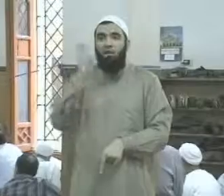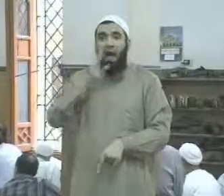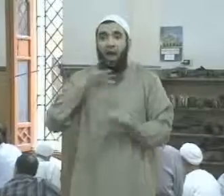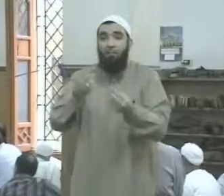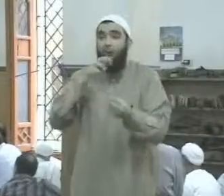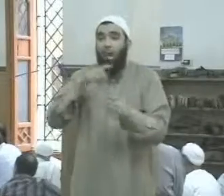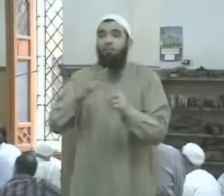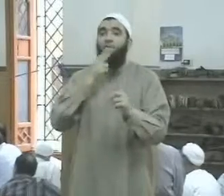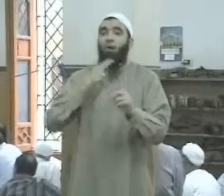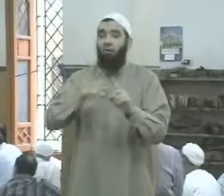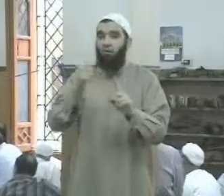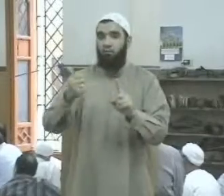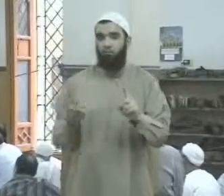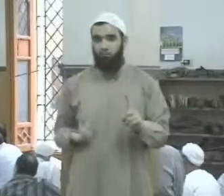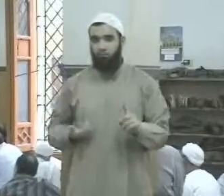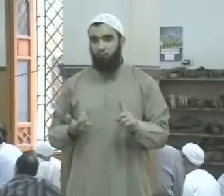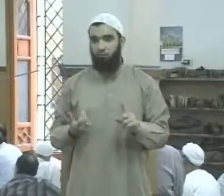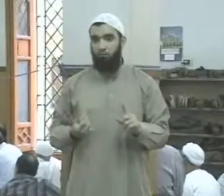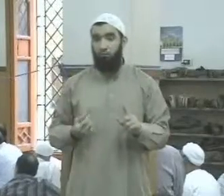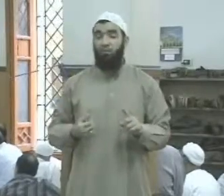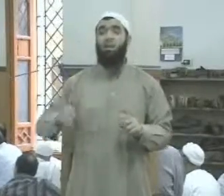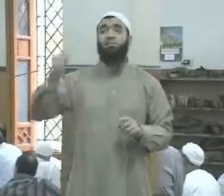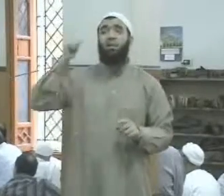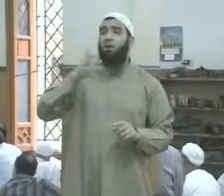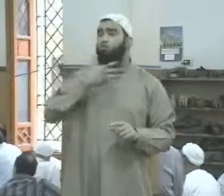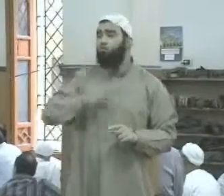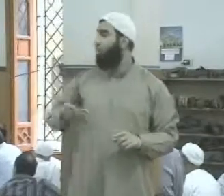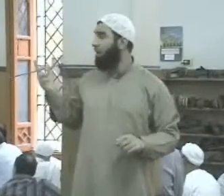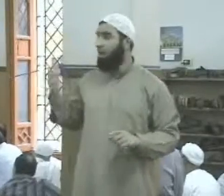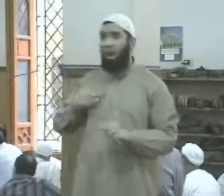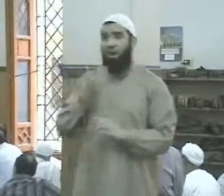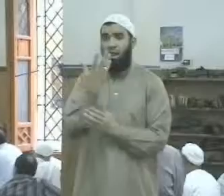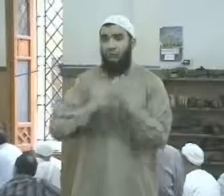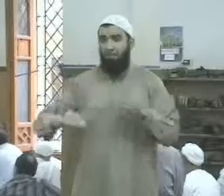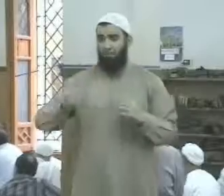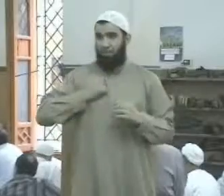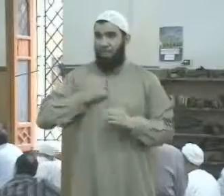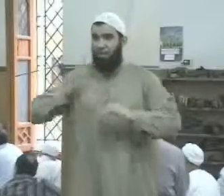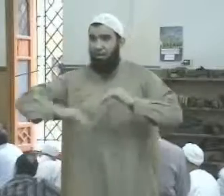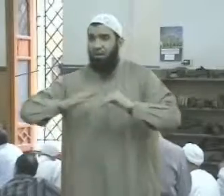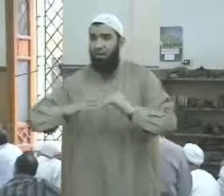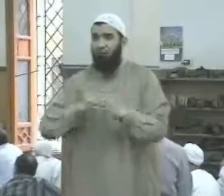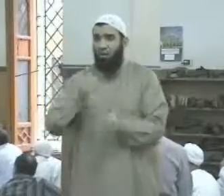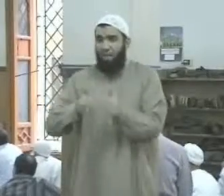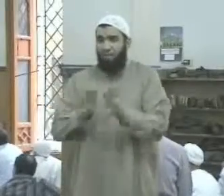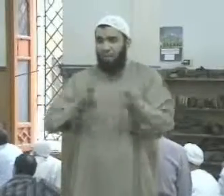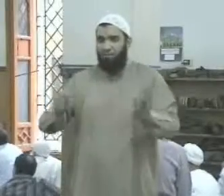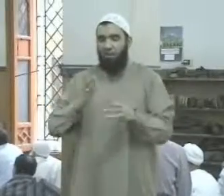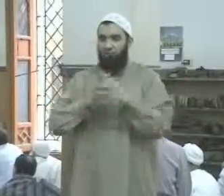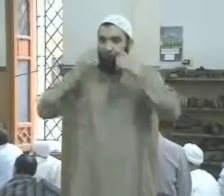هذا. فلما ربينا ابناءنا من اجل الامتحان والدرجات فحسب، الصادق من